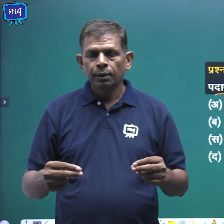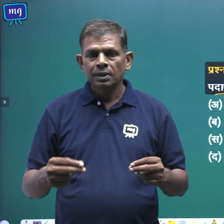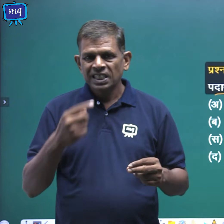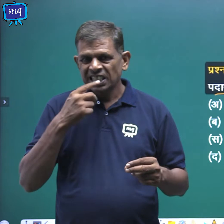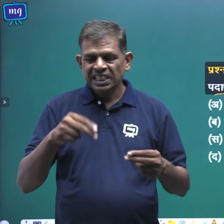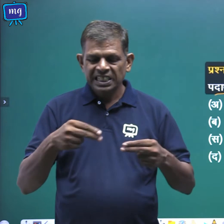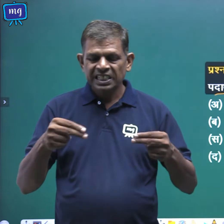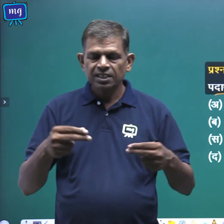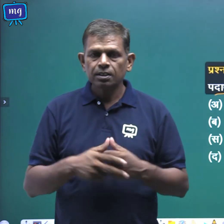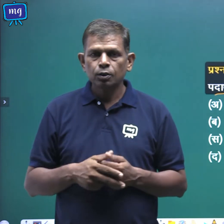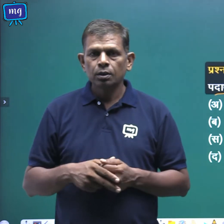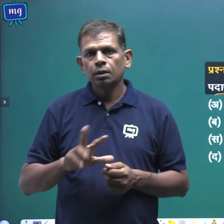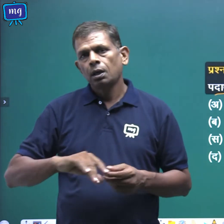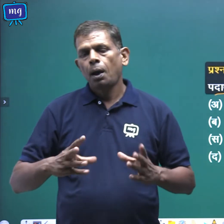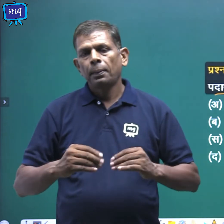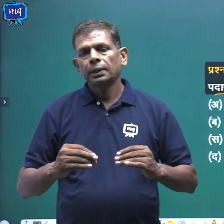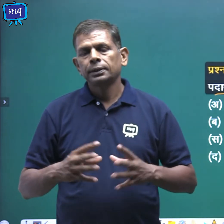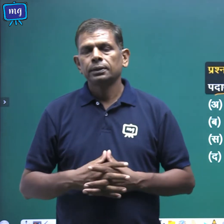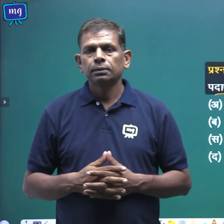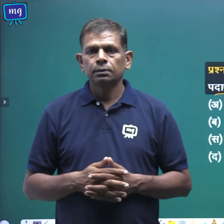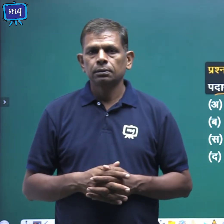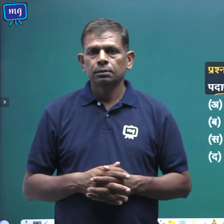कागज या प्लास्टिक।